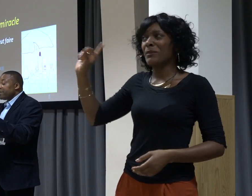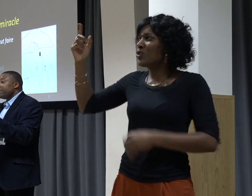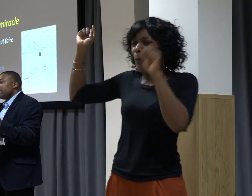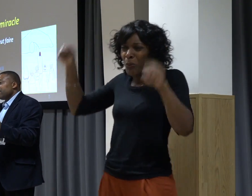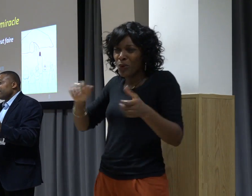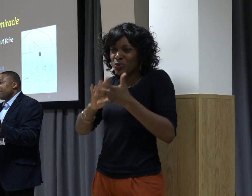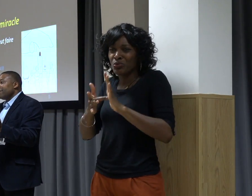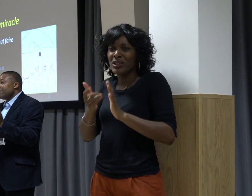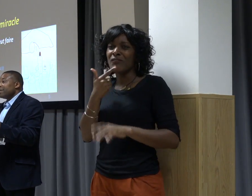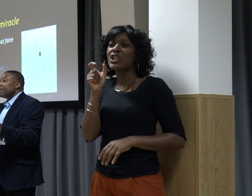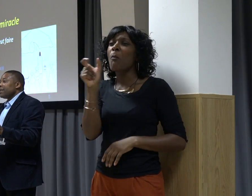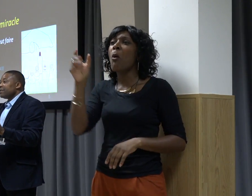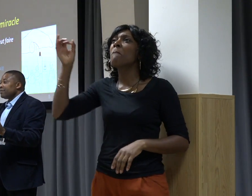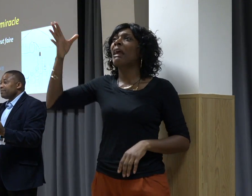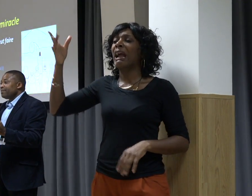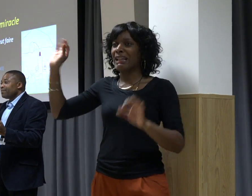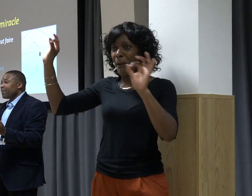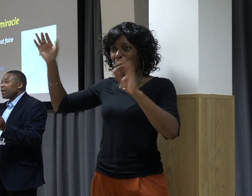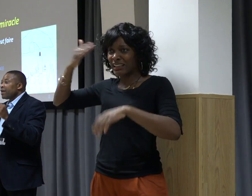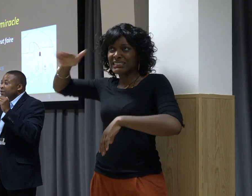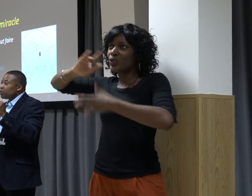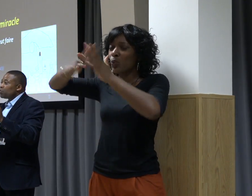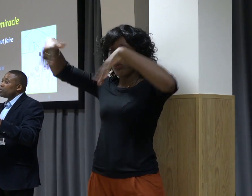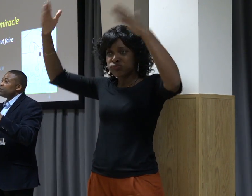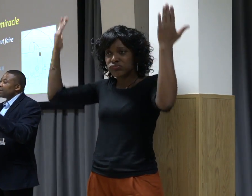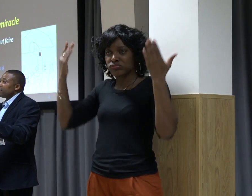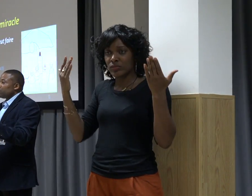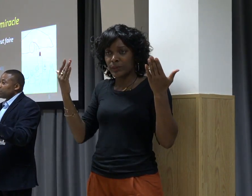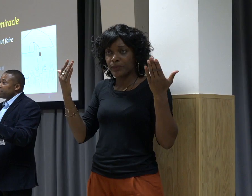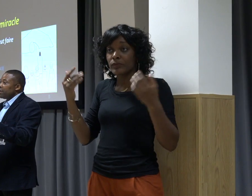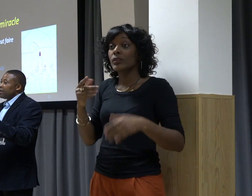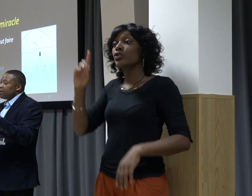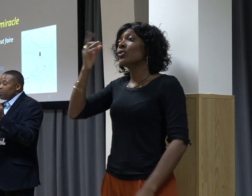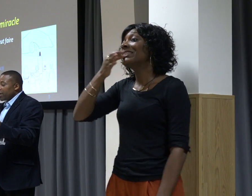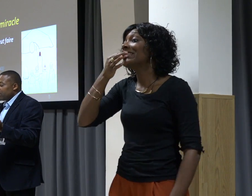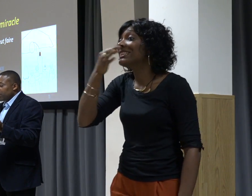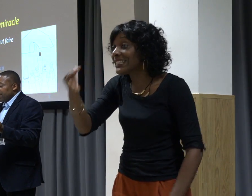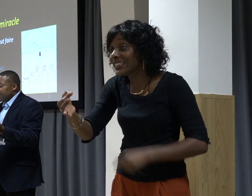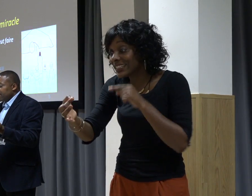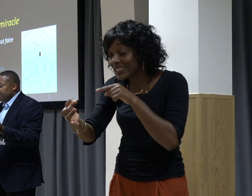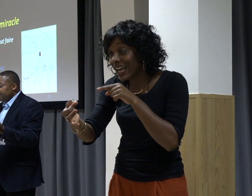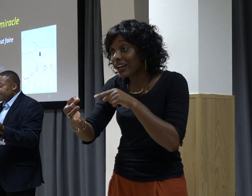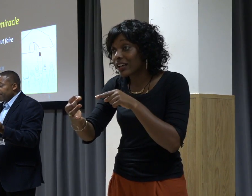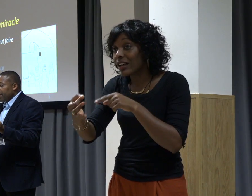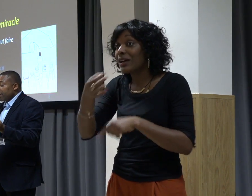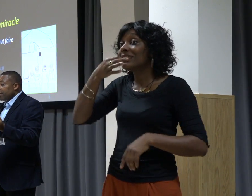a manifesté cette réalité. Il avait juste besoin de dire les choses pour qu'elles se